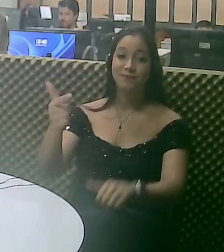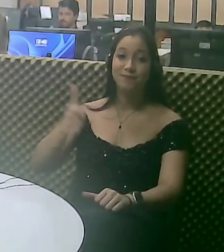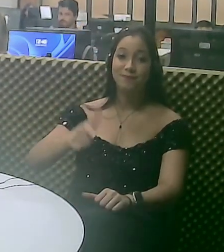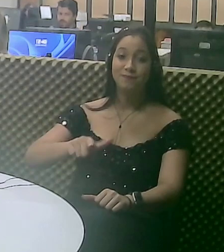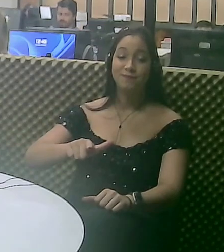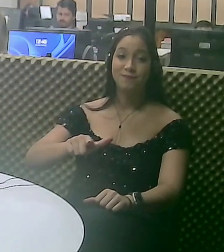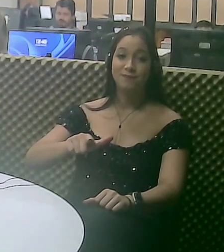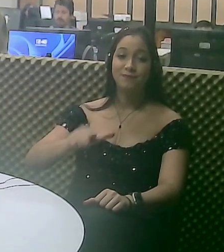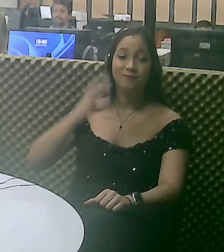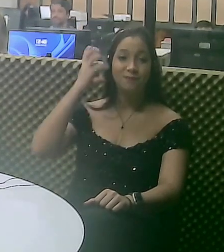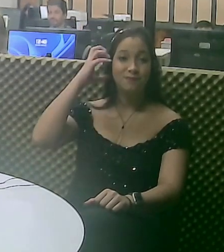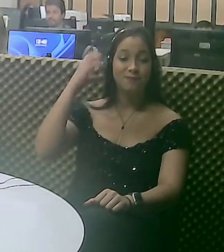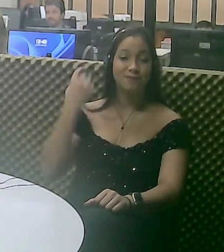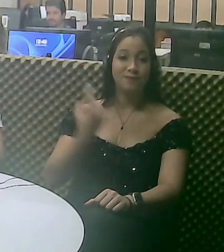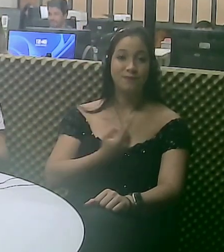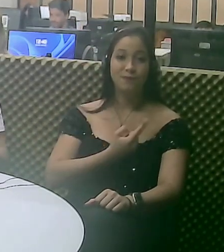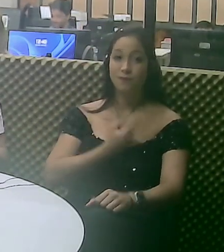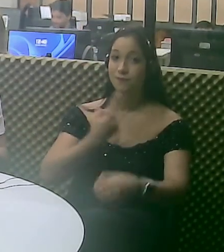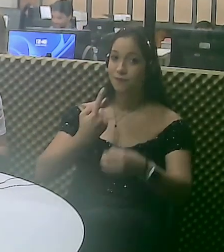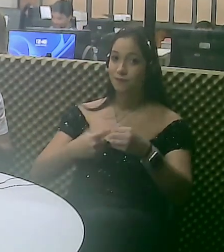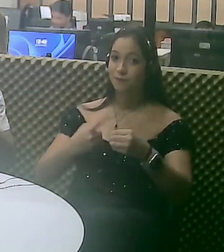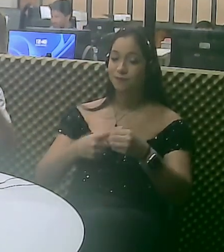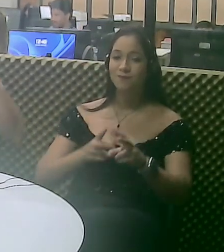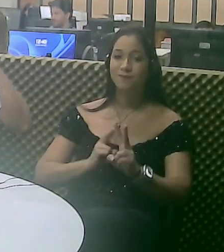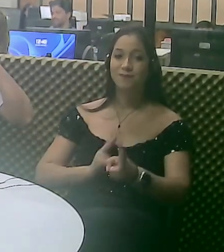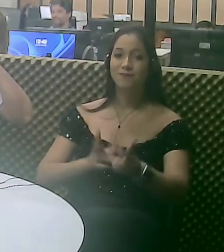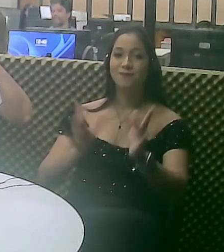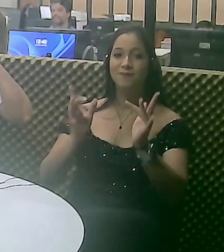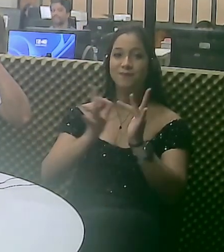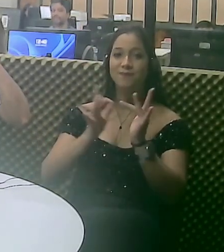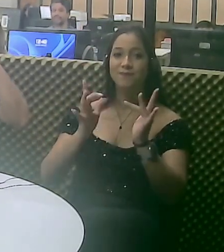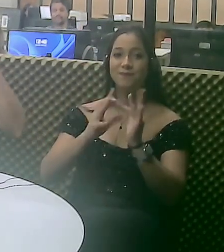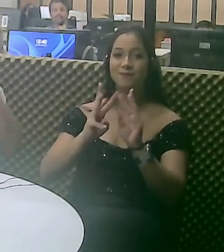aqui mais uma edição do programa da Rádio Nossa Cidade.